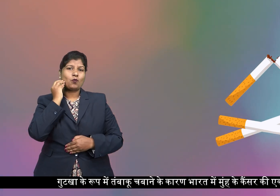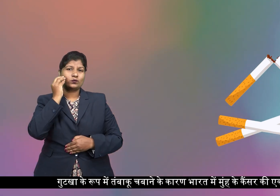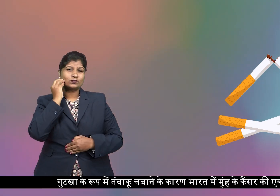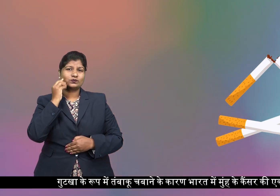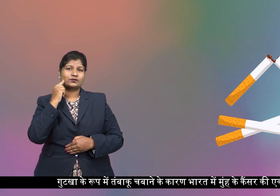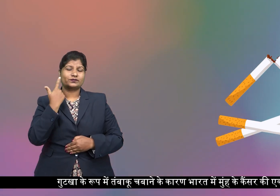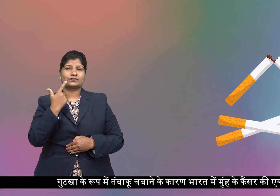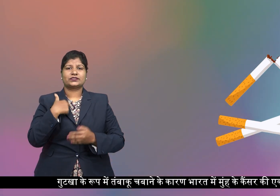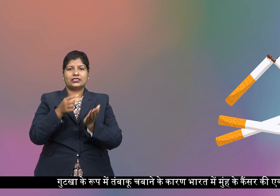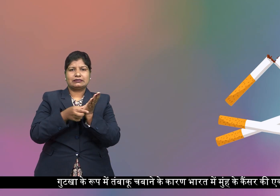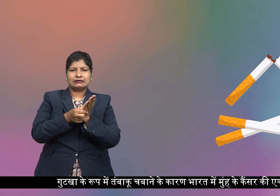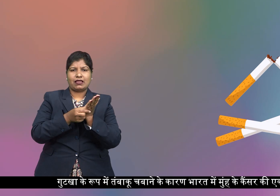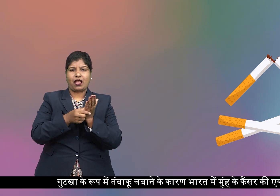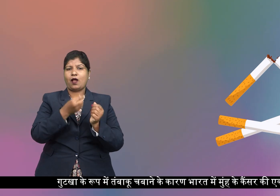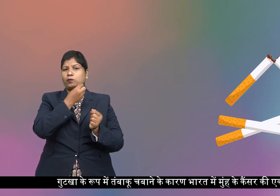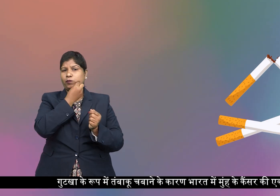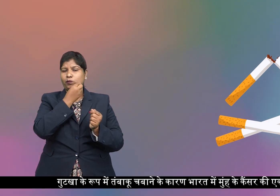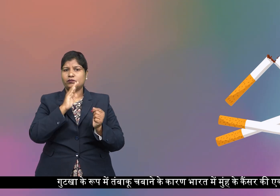की एक उच्च घटना है।